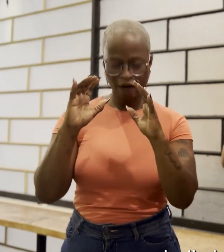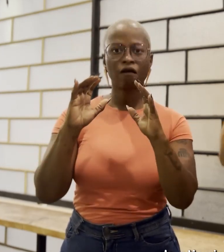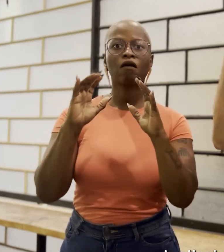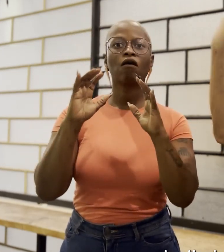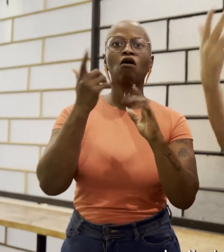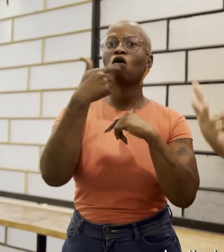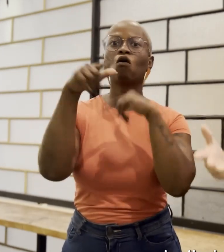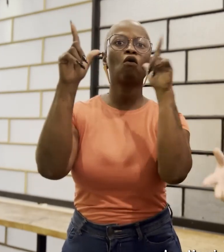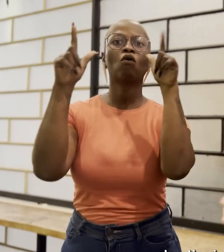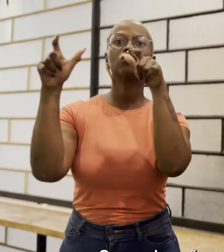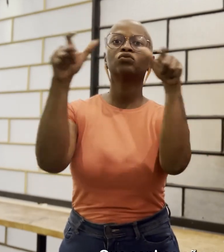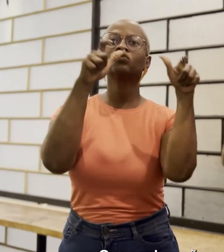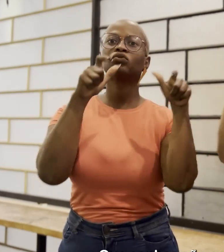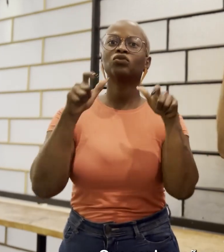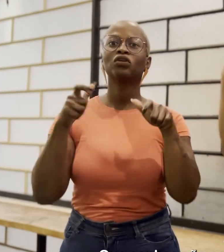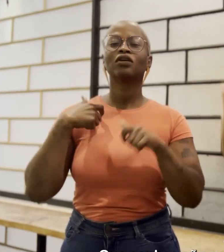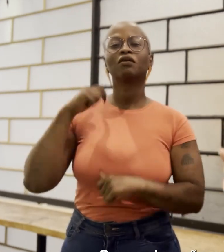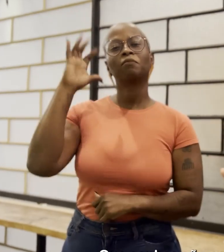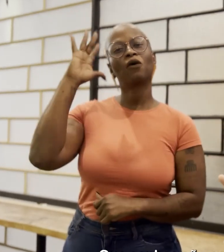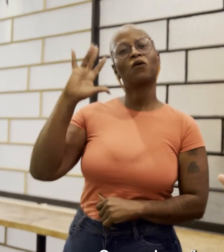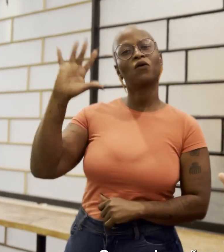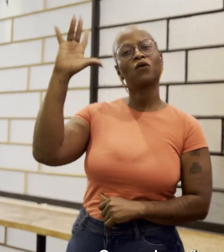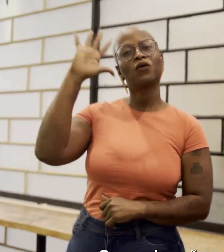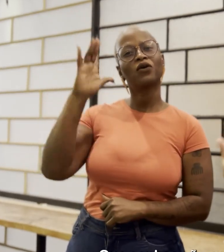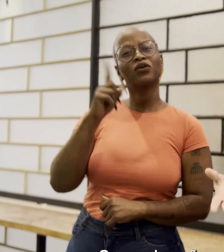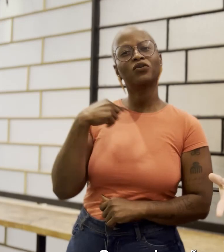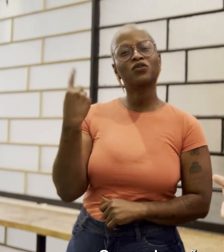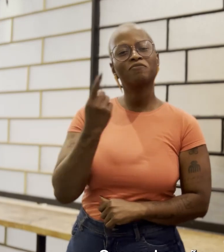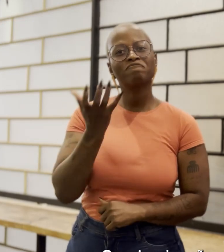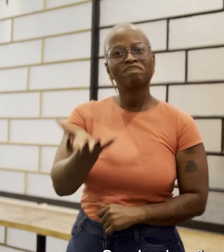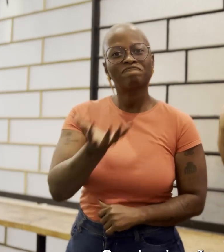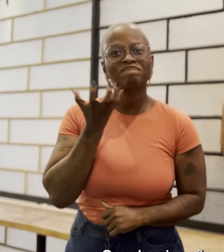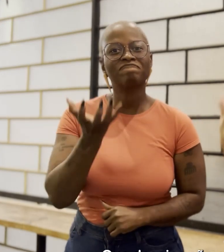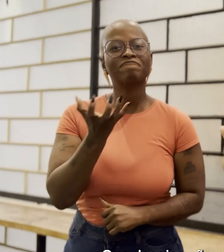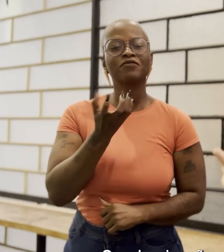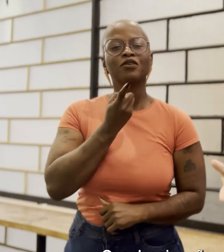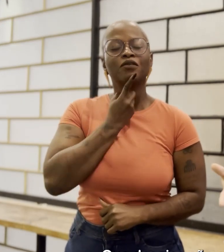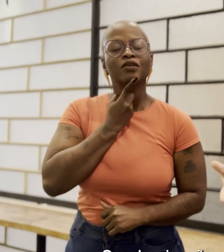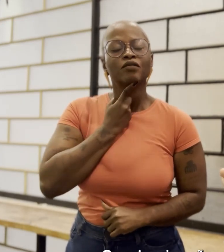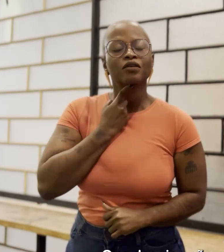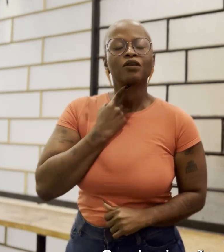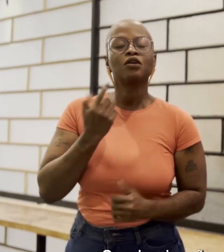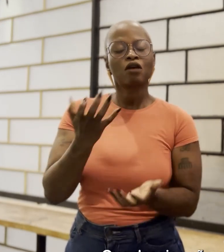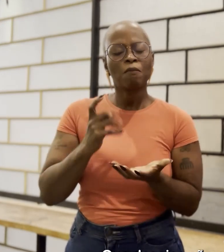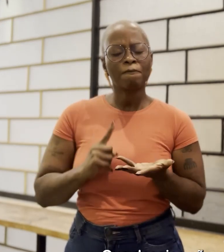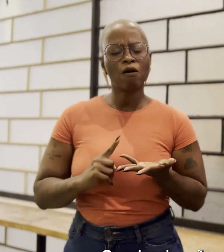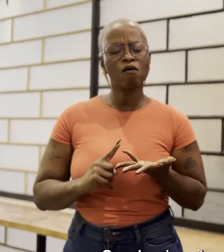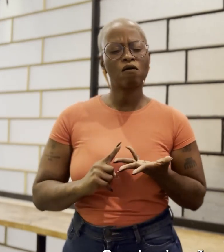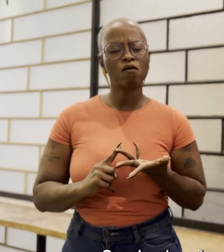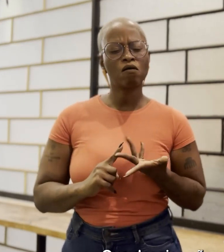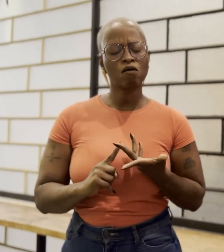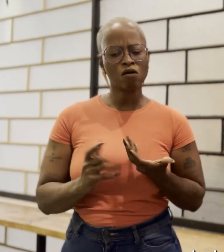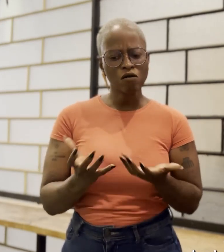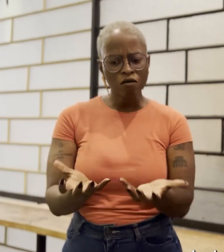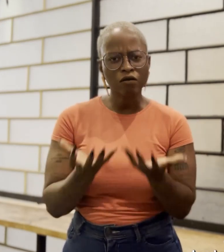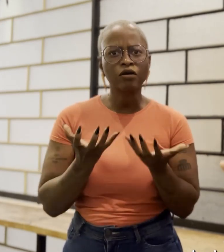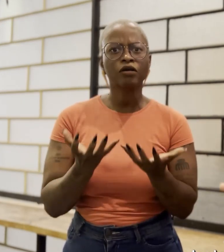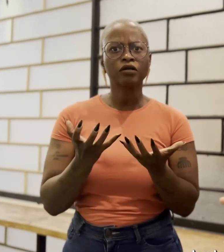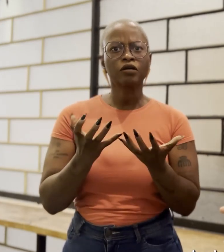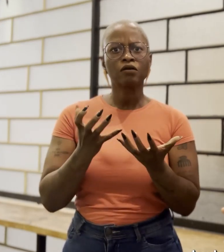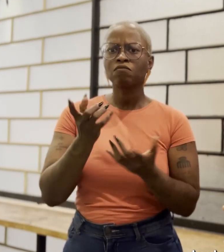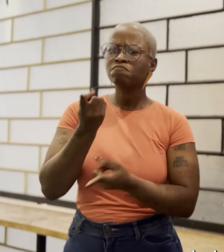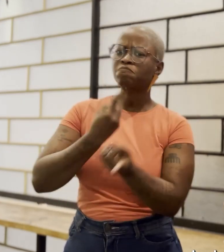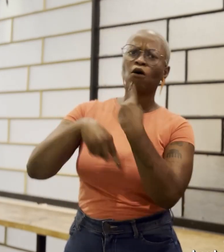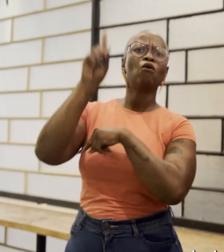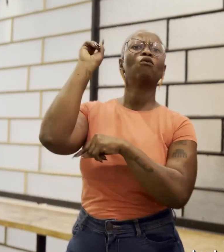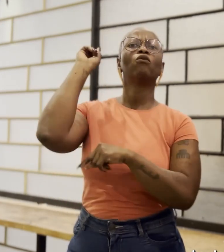atingir outros lugares, que sonhos são esses que a gente almeja, que desejos são esses que exigem de nós tanta